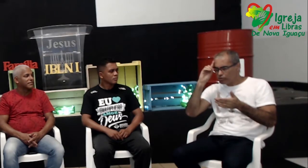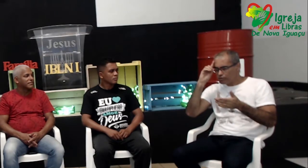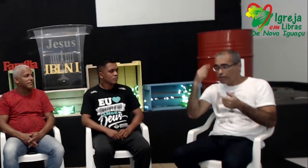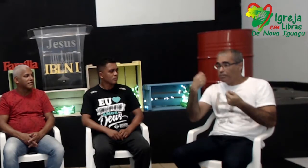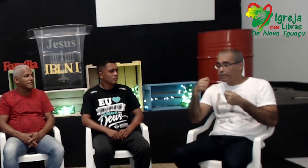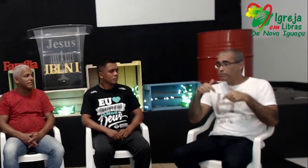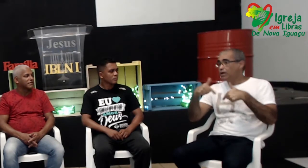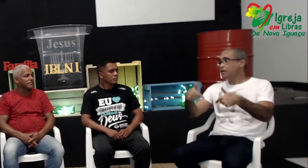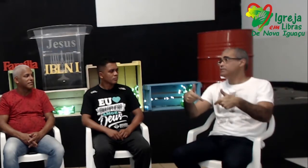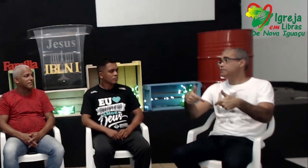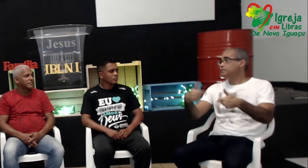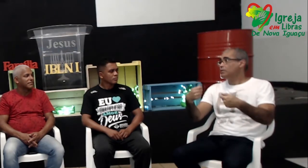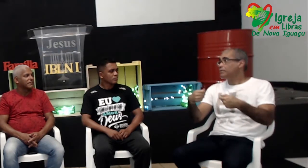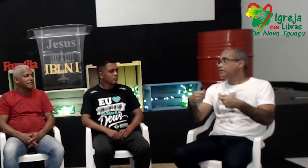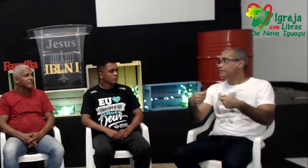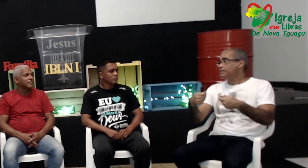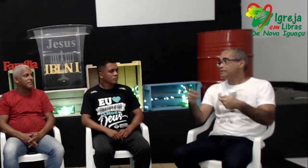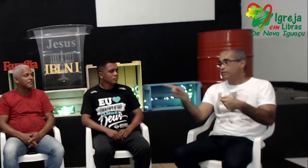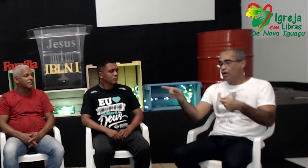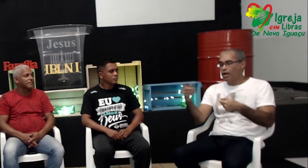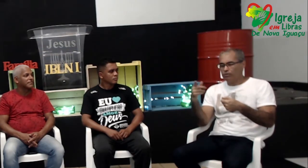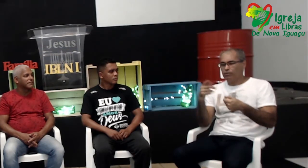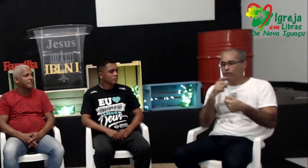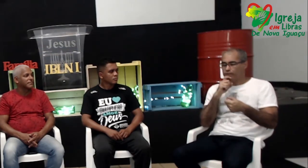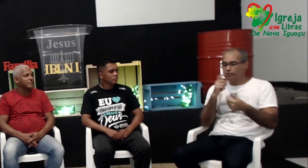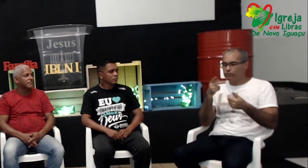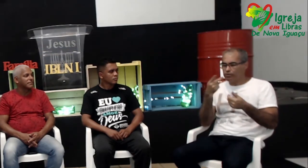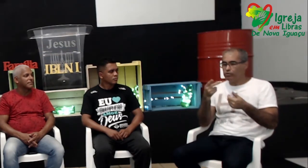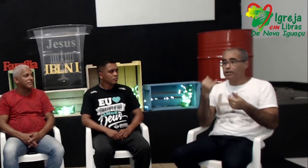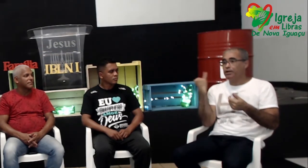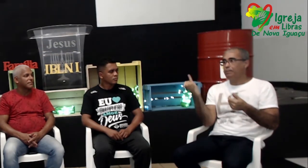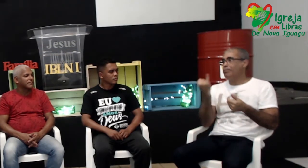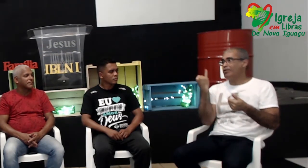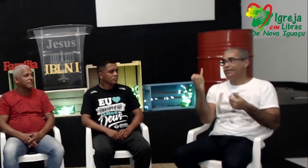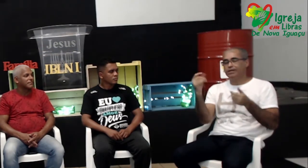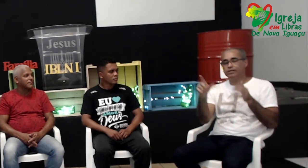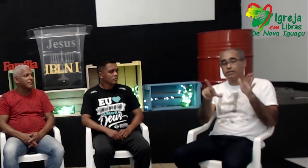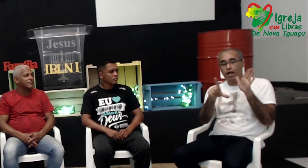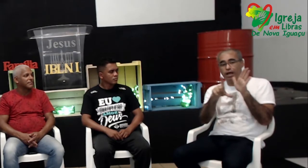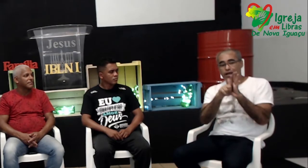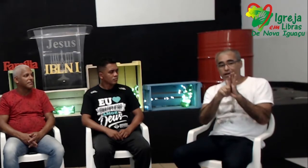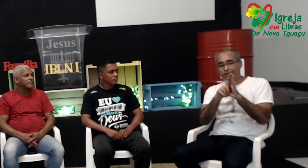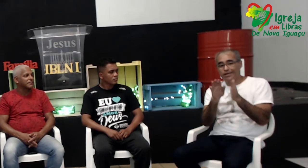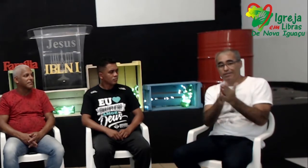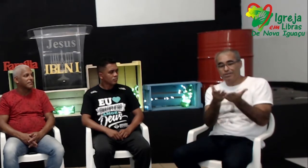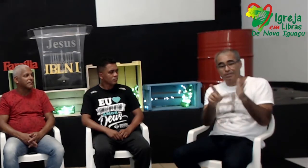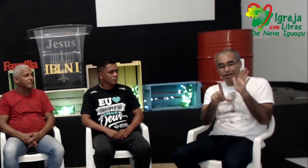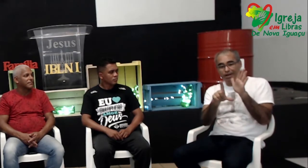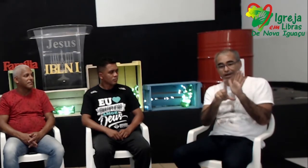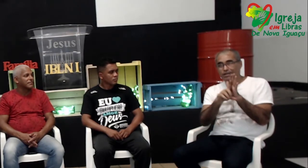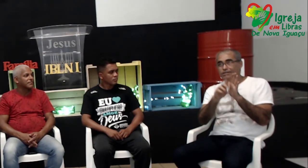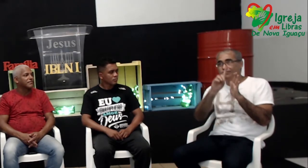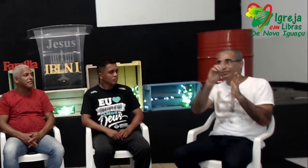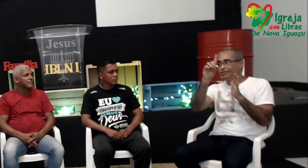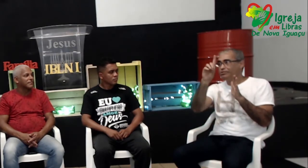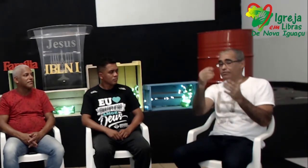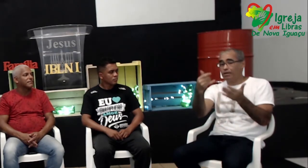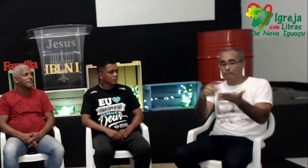dá condições de fazer escolhas para agirmos corretamente. É uma lei, a Bíblia é a lei